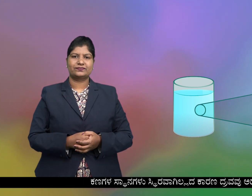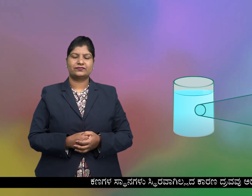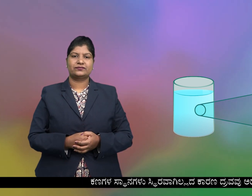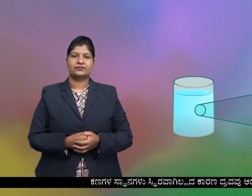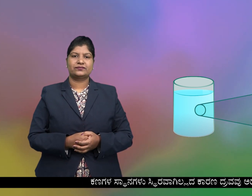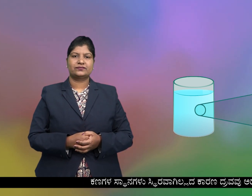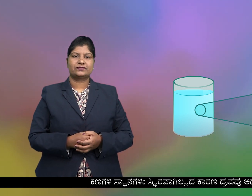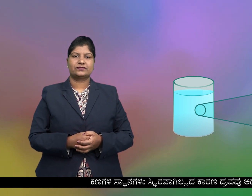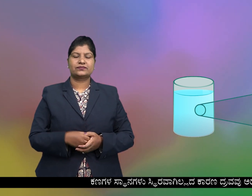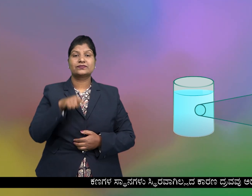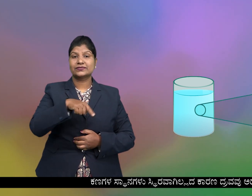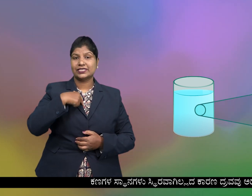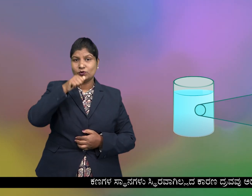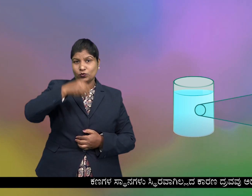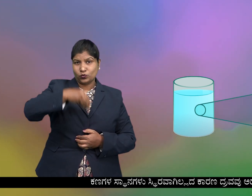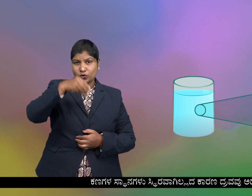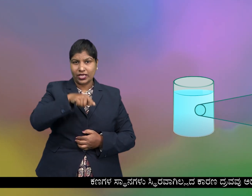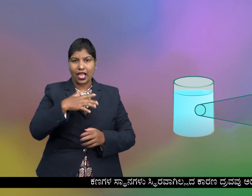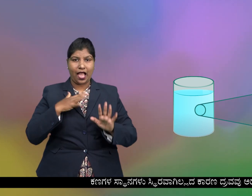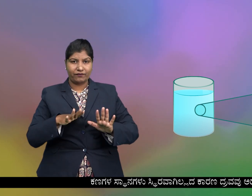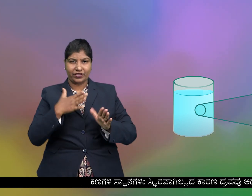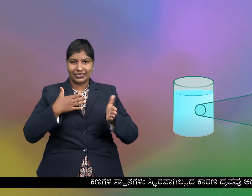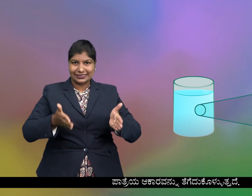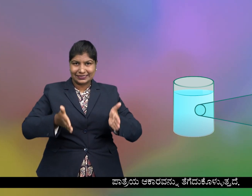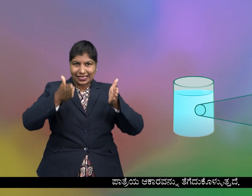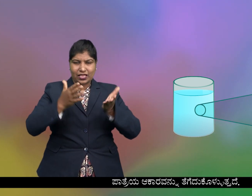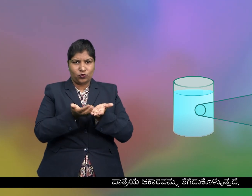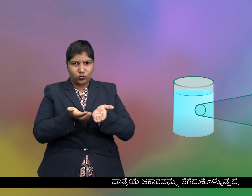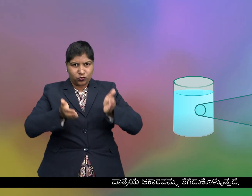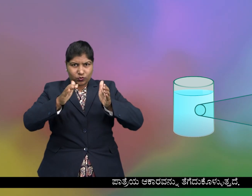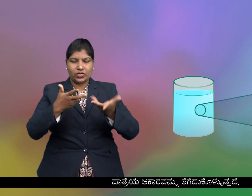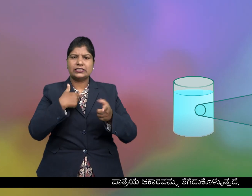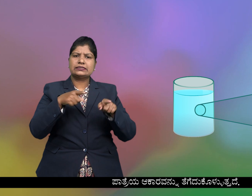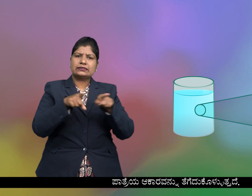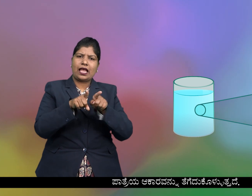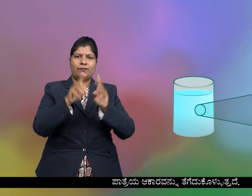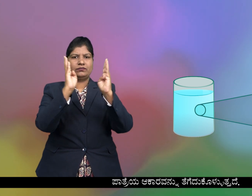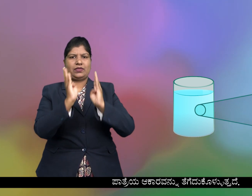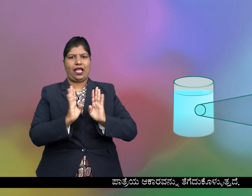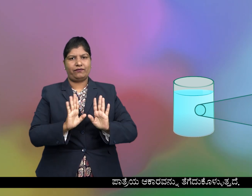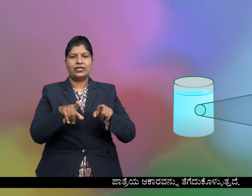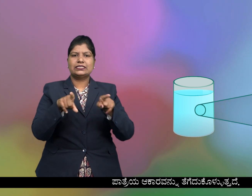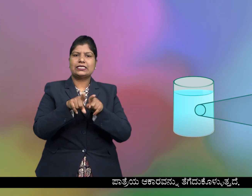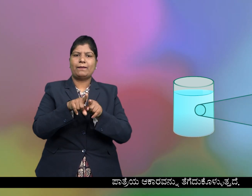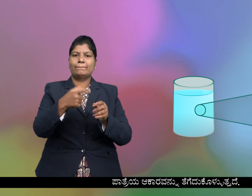ಕಣಗಳ ಸ್ಥಾನಗಳು ಸ್ಥಿರವಾಗಿಲ್ಲದ ಕಾರಣ ದ್ರವವು ಅದರ ಪಾತ್ರೆಯ ಆಕಾರವನ್ನ ತೆಗೆದುಕೊಳ್ಳುತ್ತದೆ.